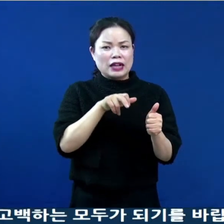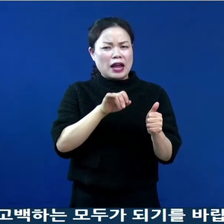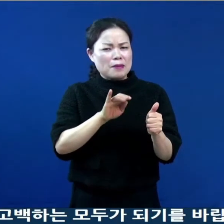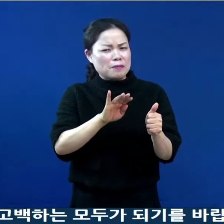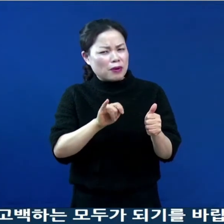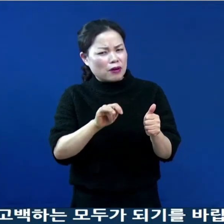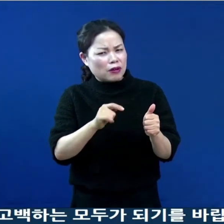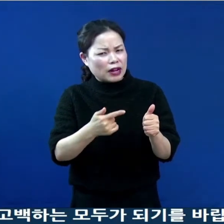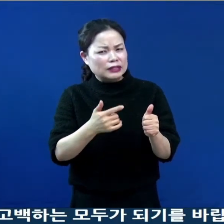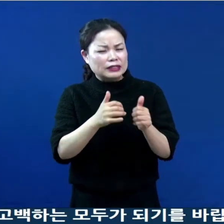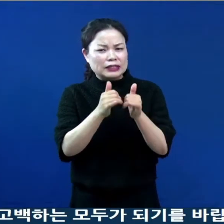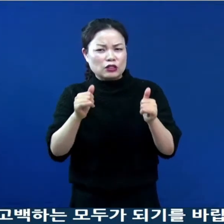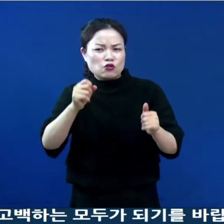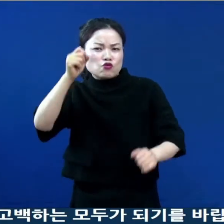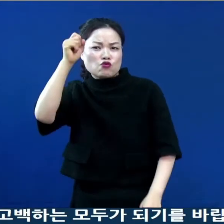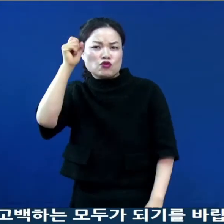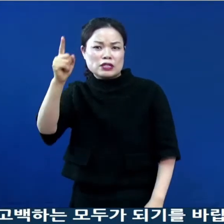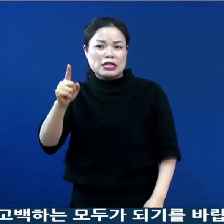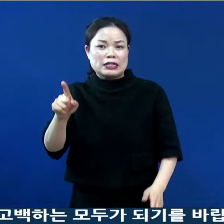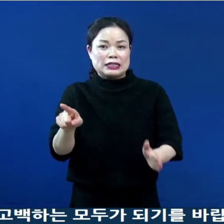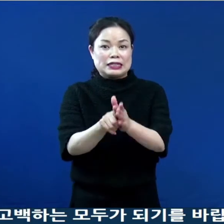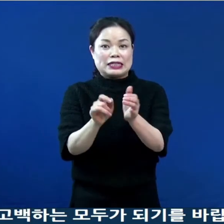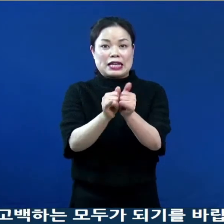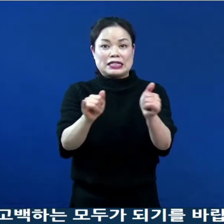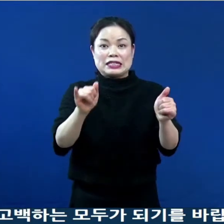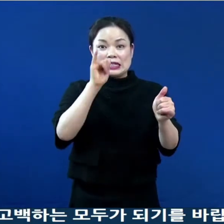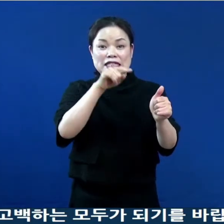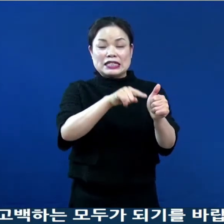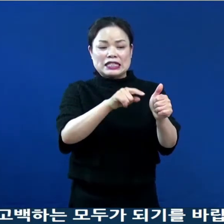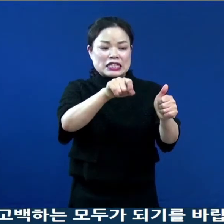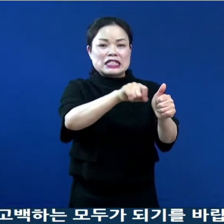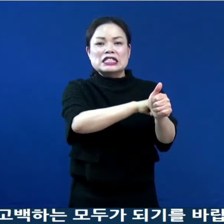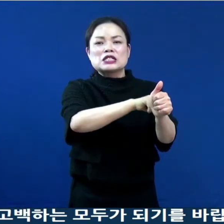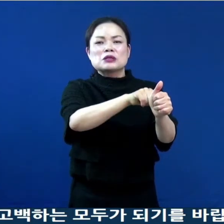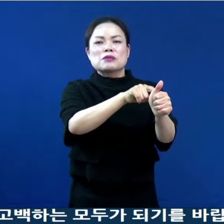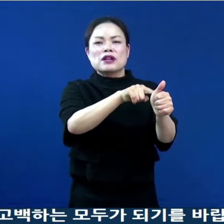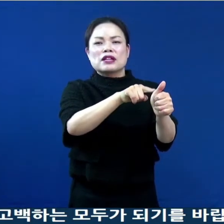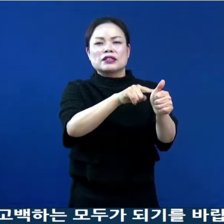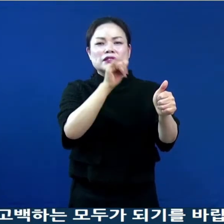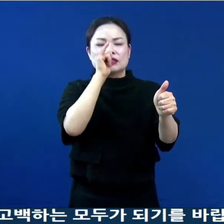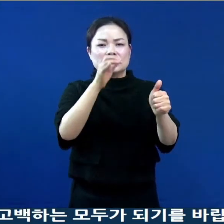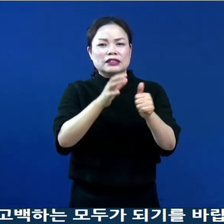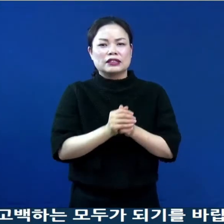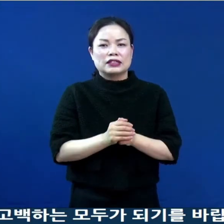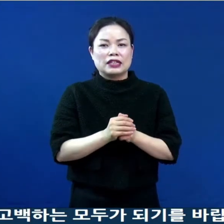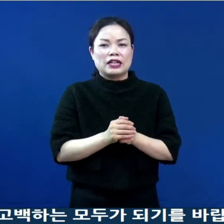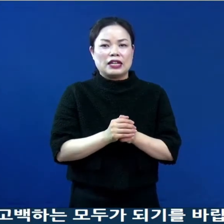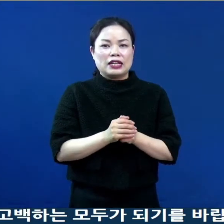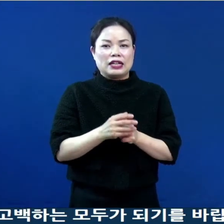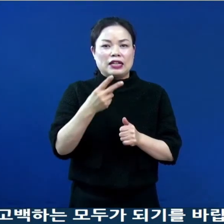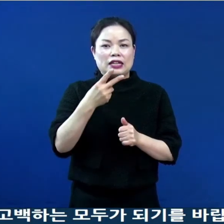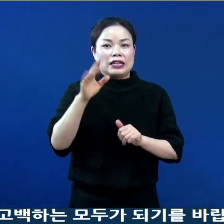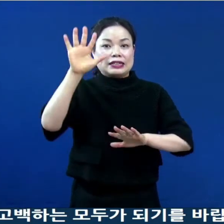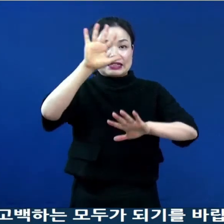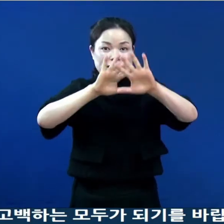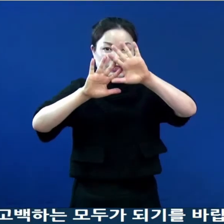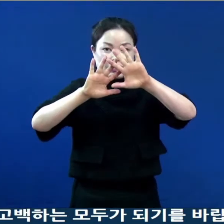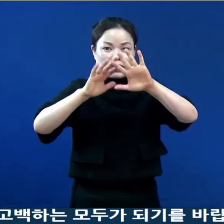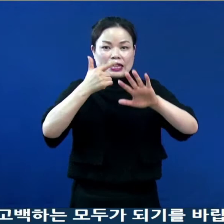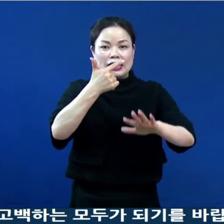카이퍼라는 그 위대한 신앙인이 있는데, 이분은 특별한 커리어를 사셨습니다. 네덜란드 분인데